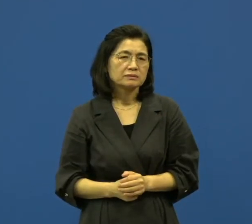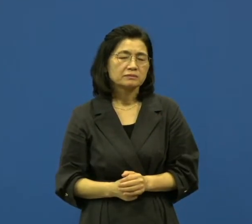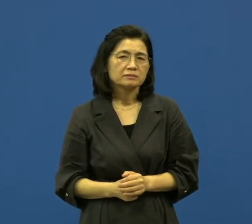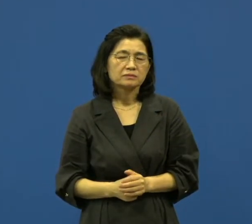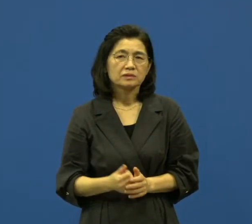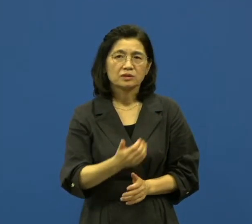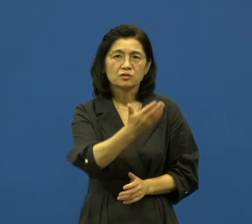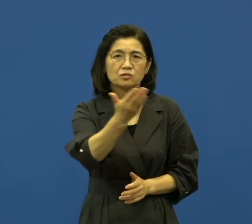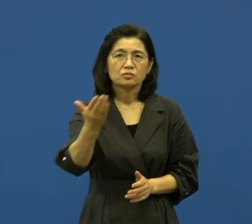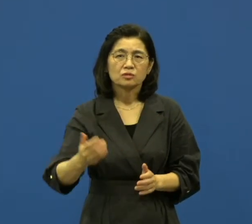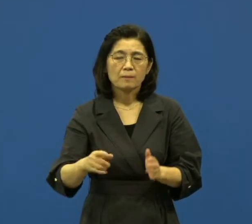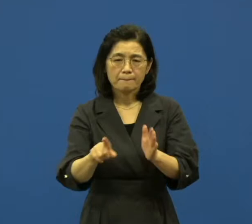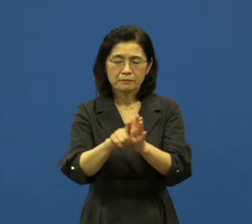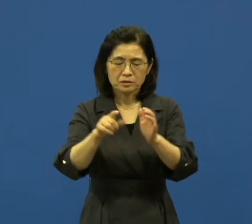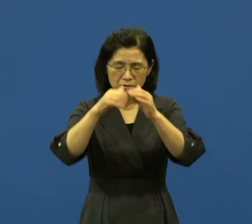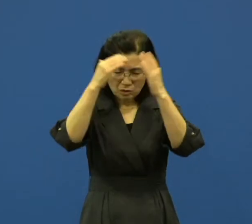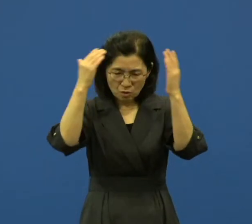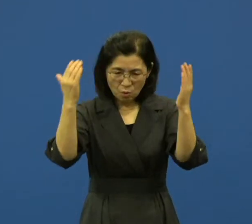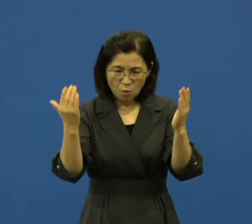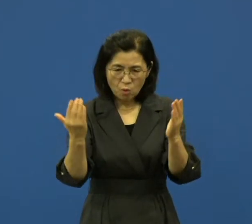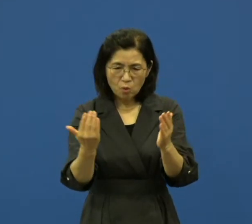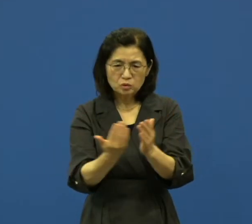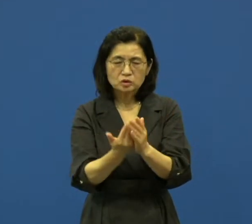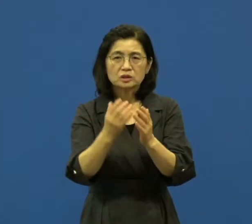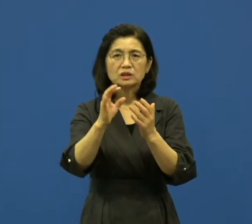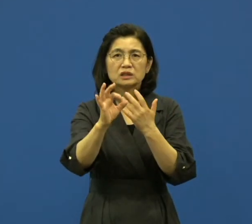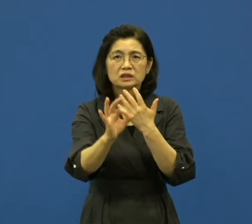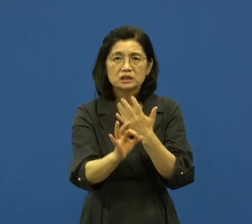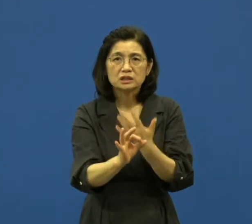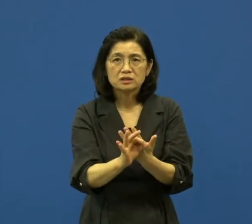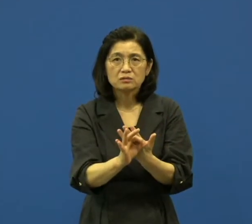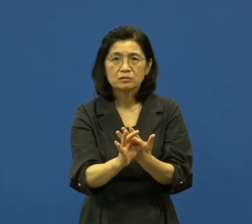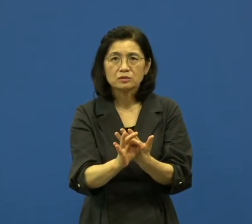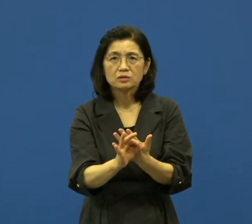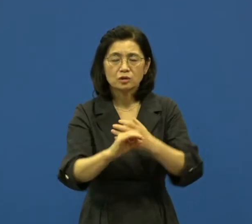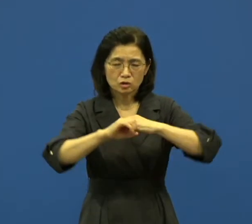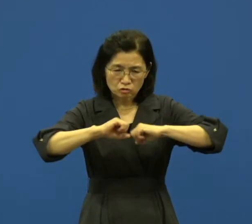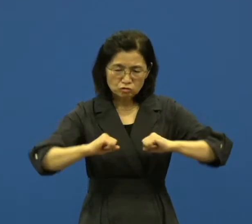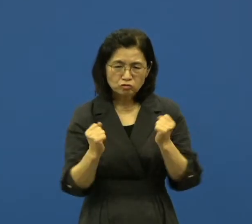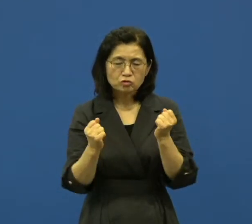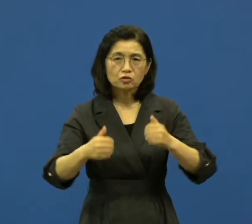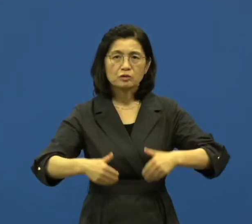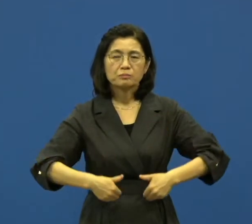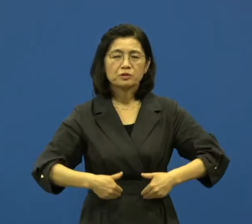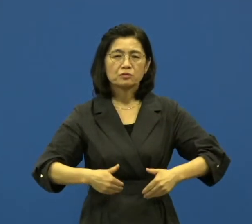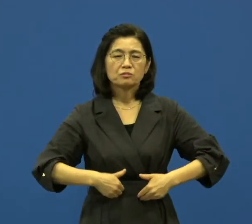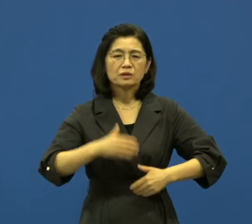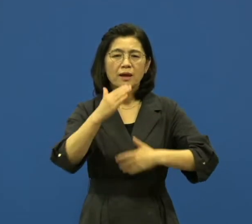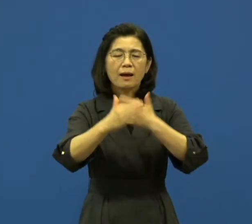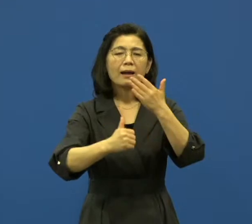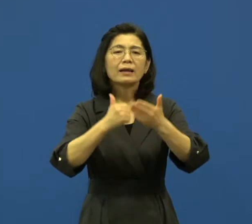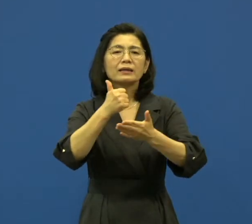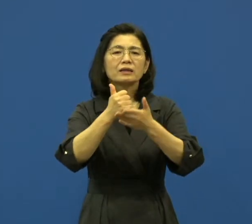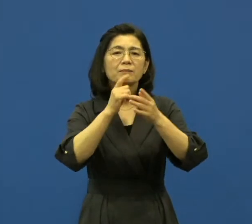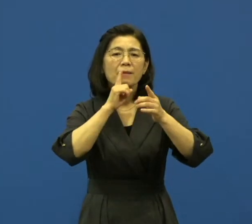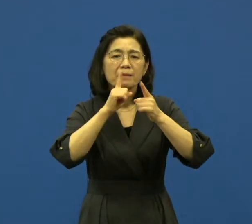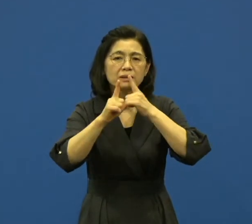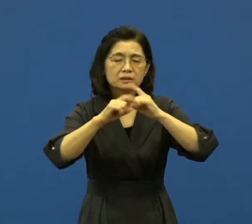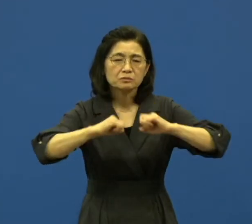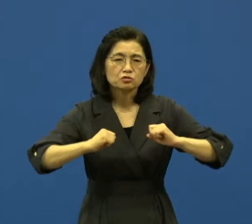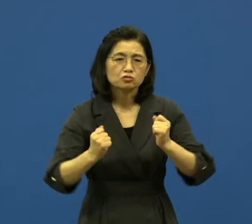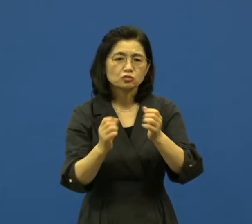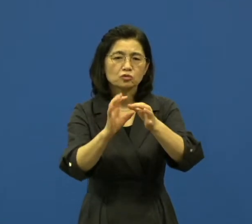성도 여러분, 믿음이 온전해지는 과정에서 절대적으로 필요한 것은 순종입니다. 말씀의 순종을 통하여